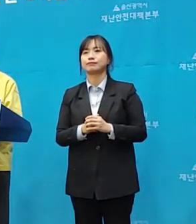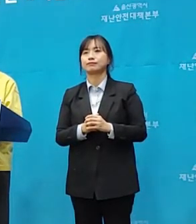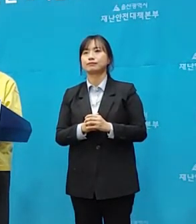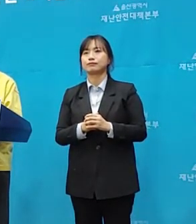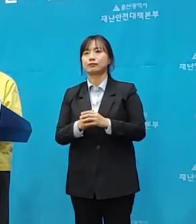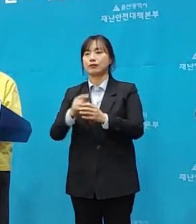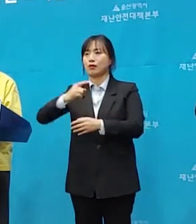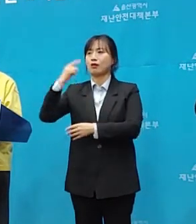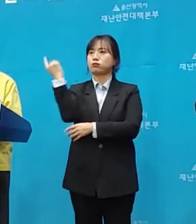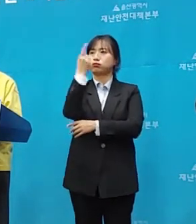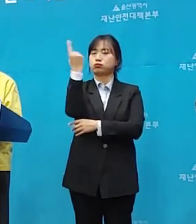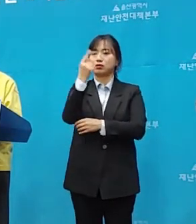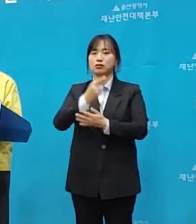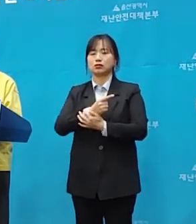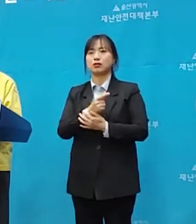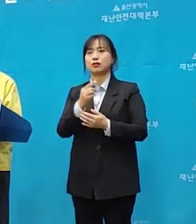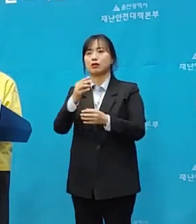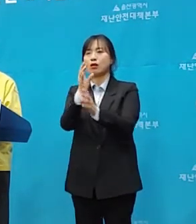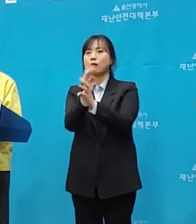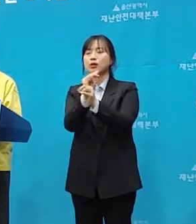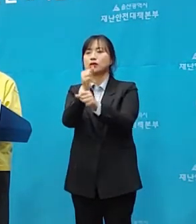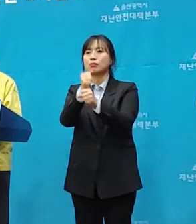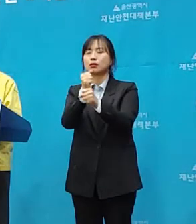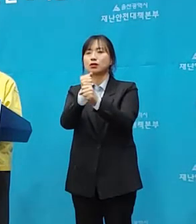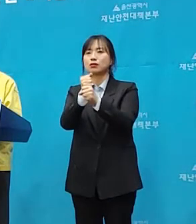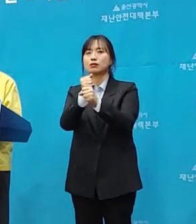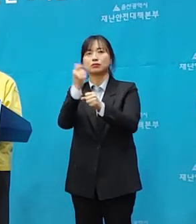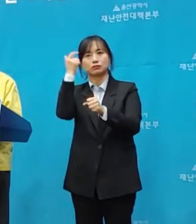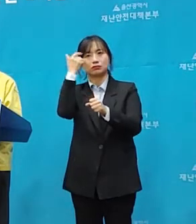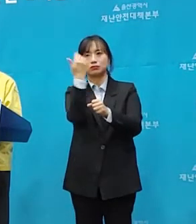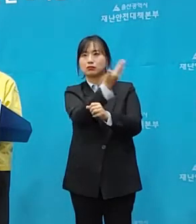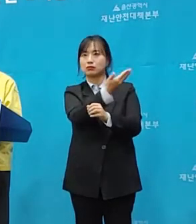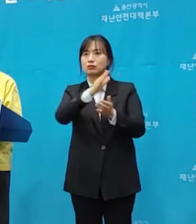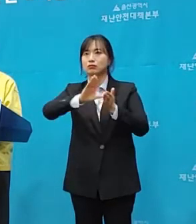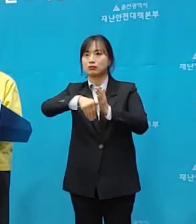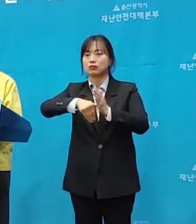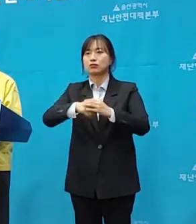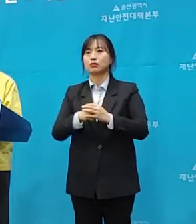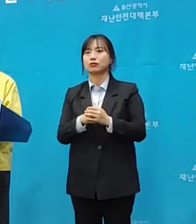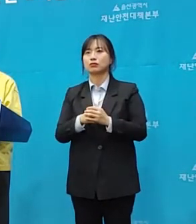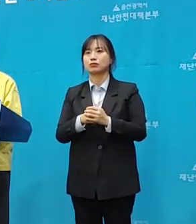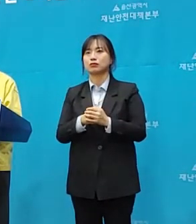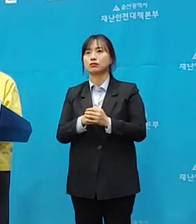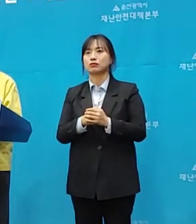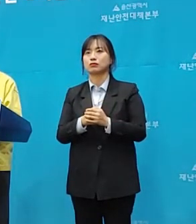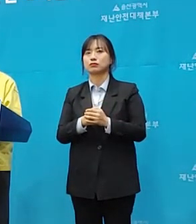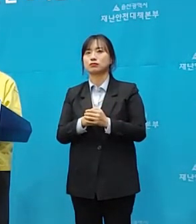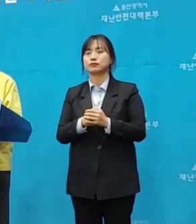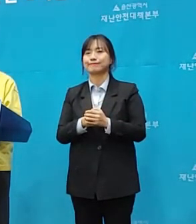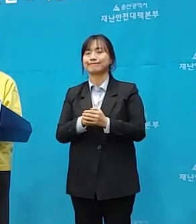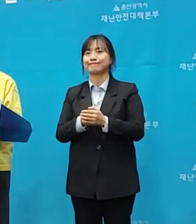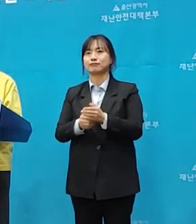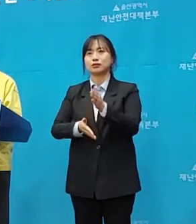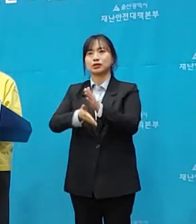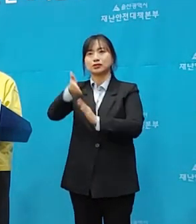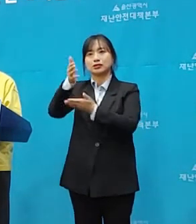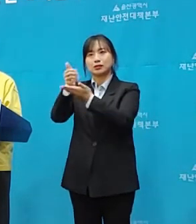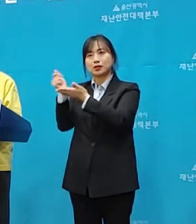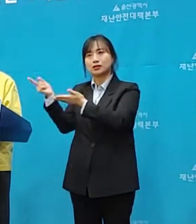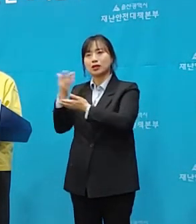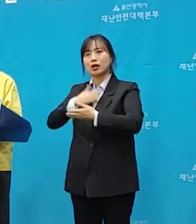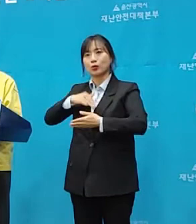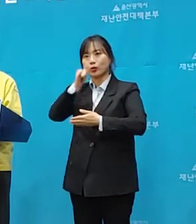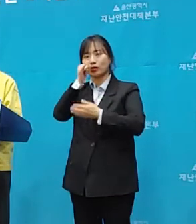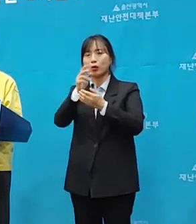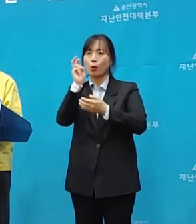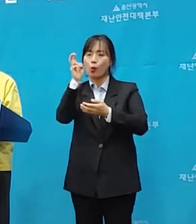생산된 기종이 무엇이며 몇 년 된다고 질문했었는데 오히려 저 시장님께서 말씀해 주시고요. 지금 다음